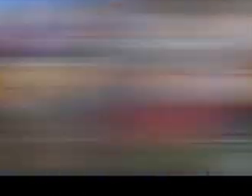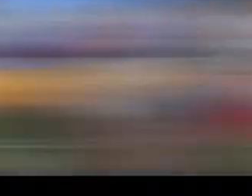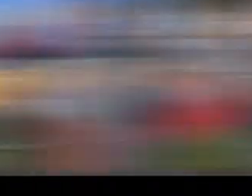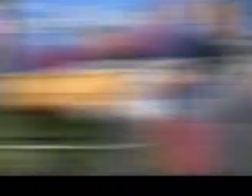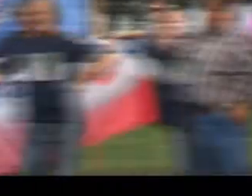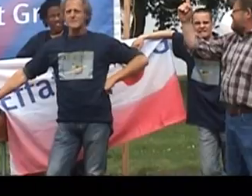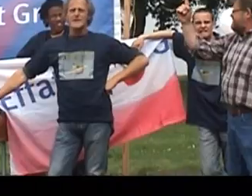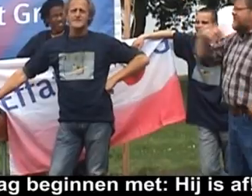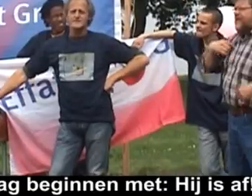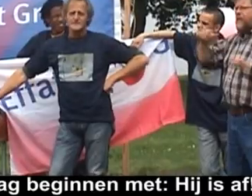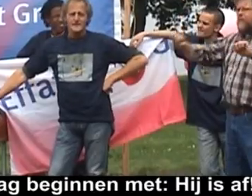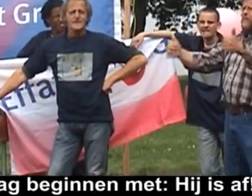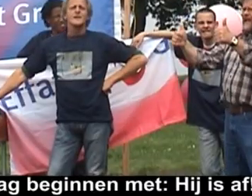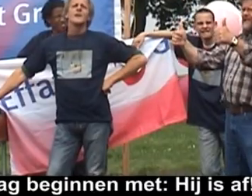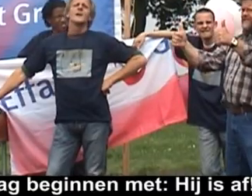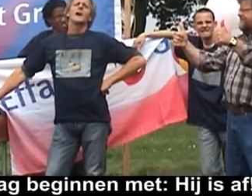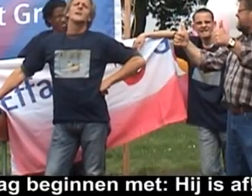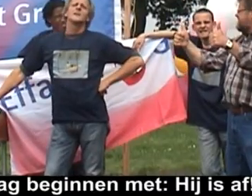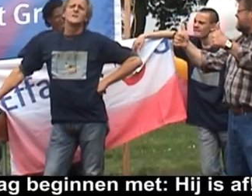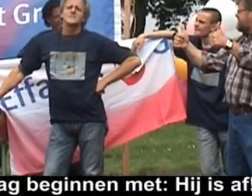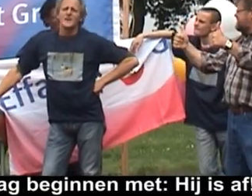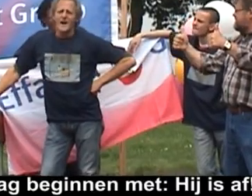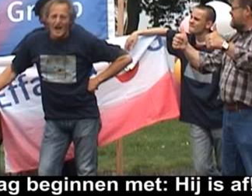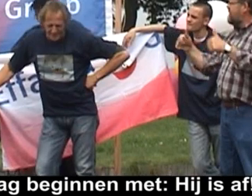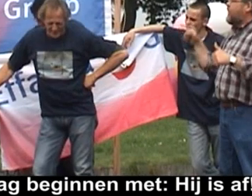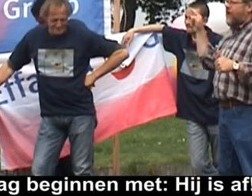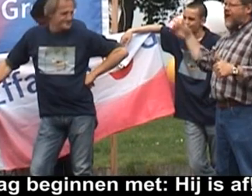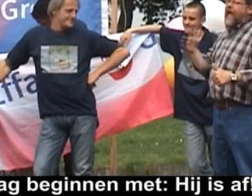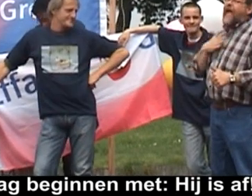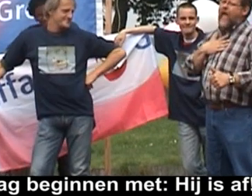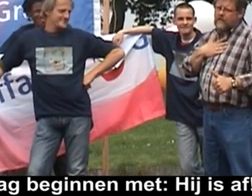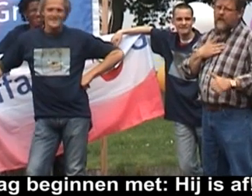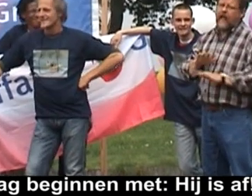Hartstikke bedankt. We beginnen met hij is af.